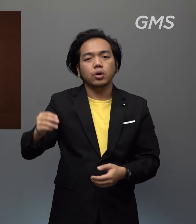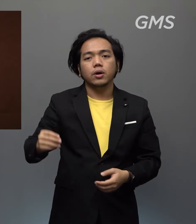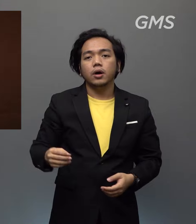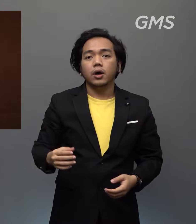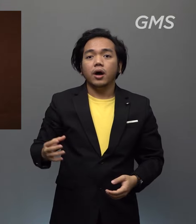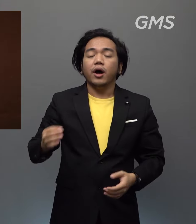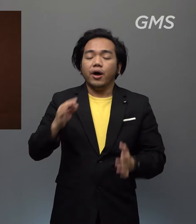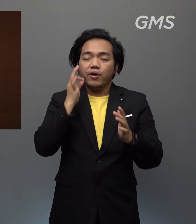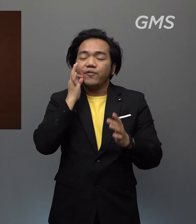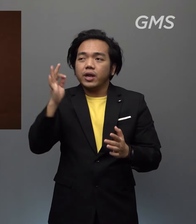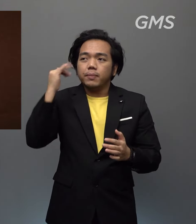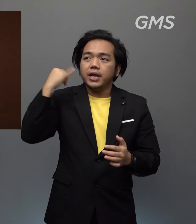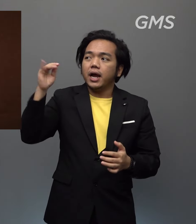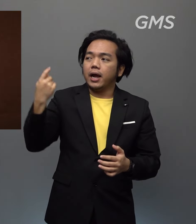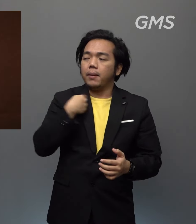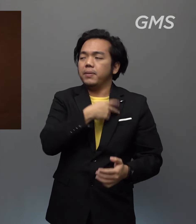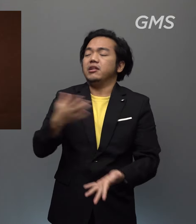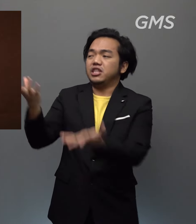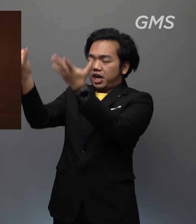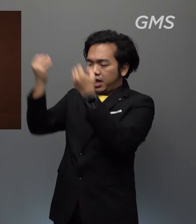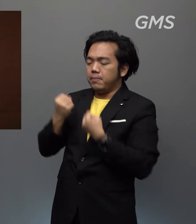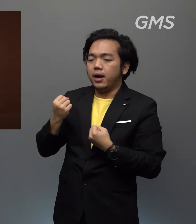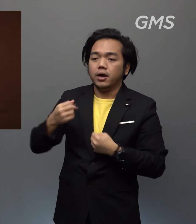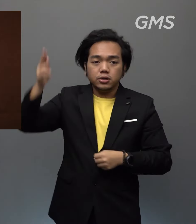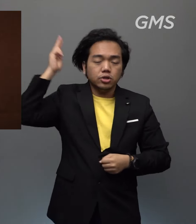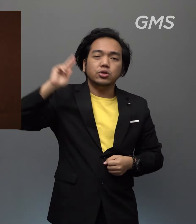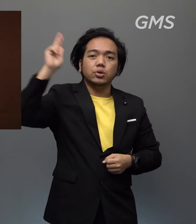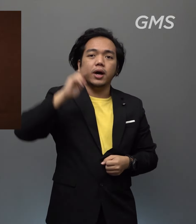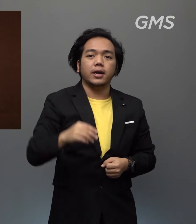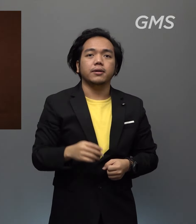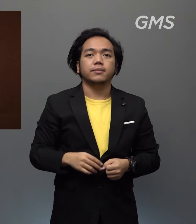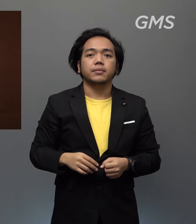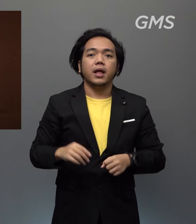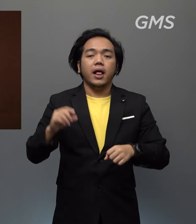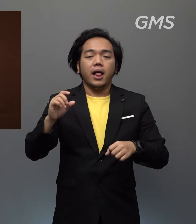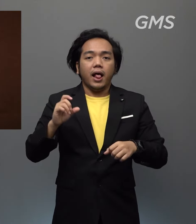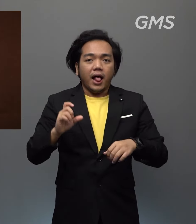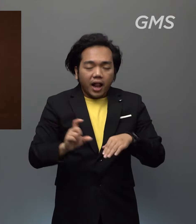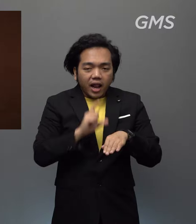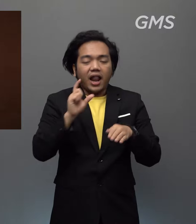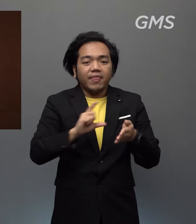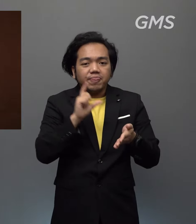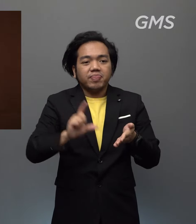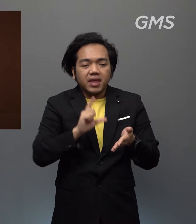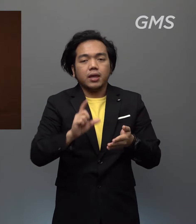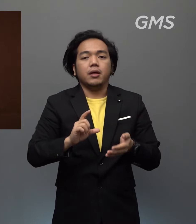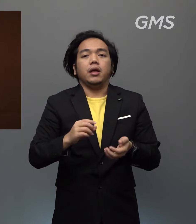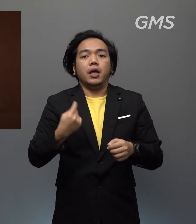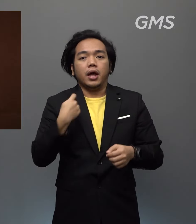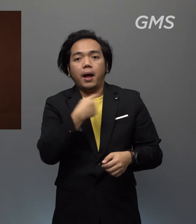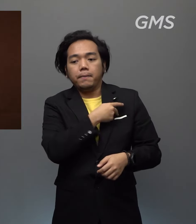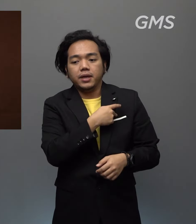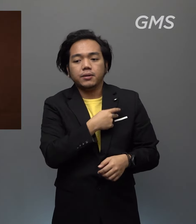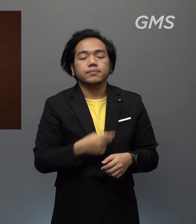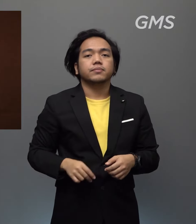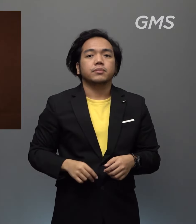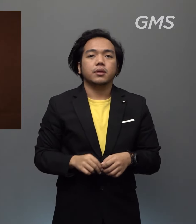terima. Dan Tuhan yang melatih setiap kami untuk melihat kemenangan dalam keadaan sulit